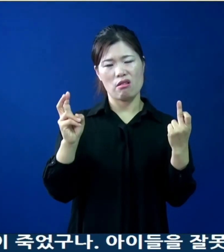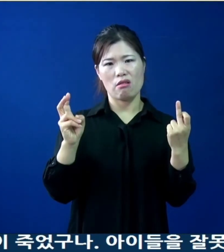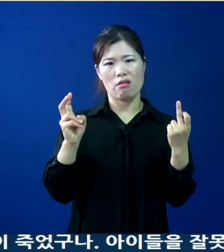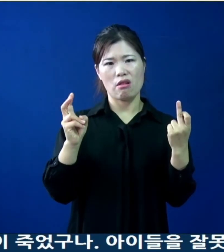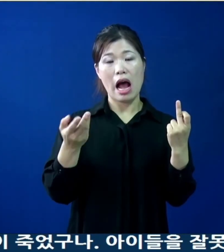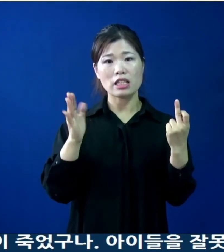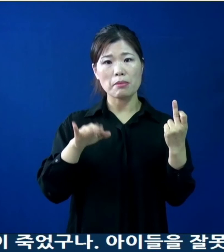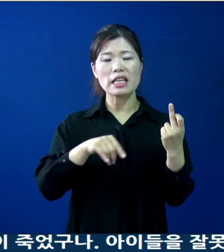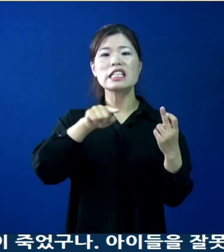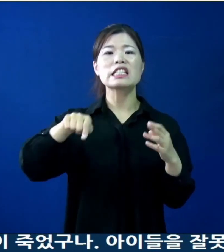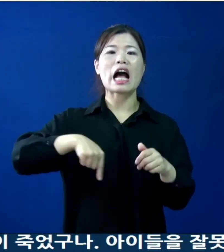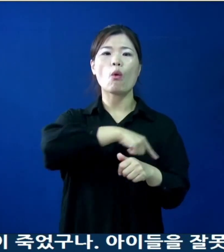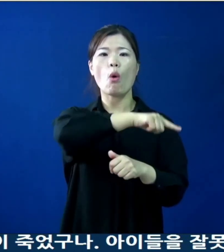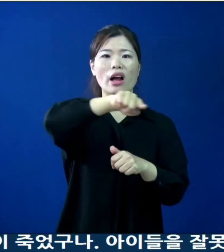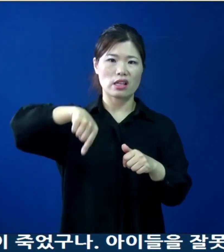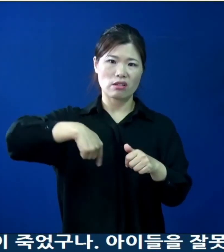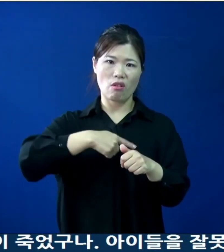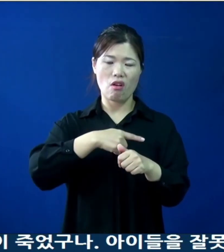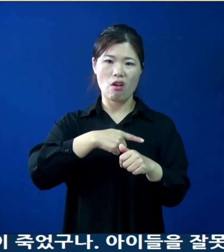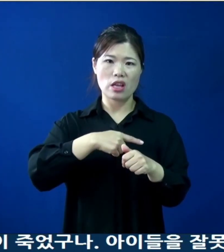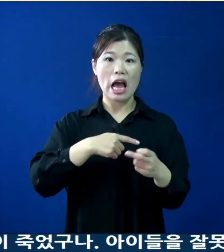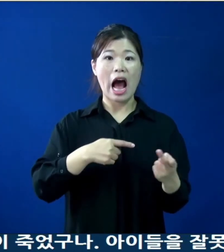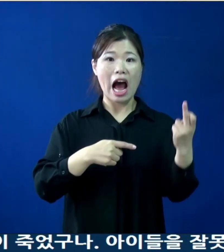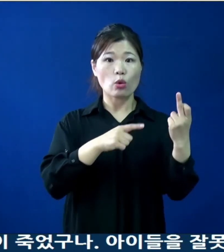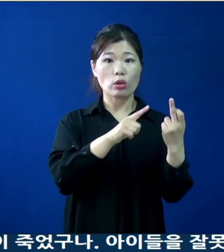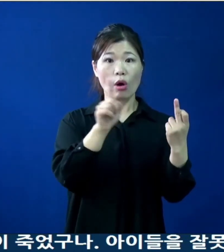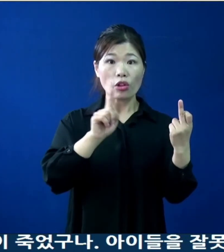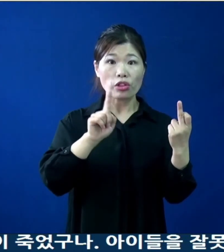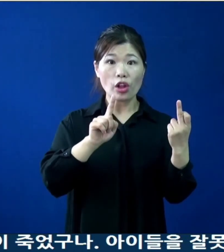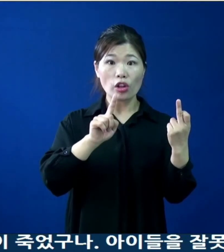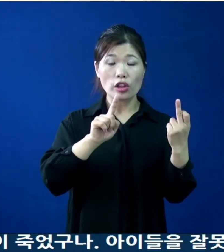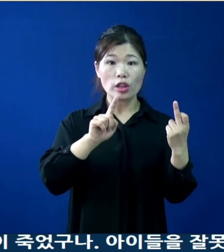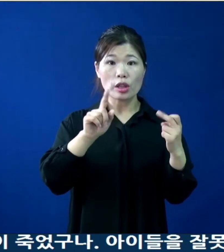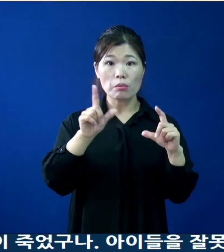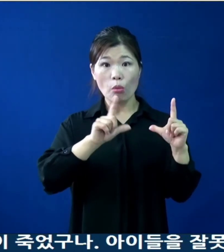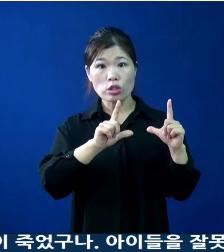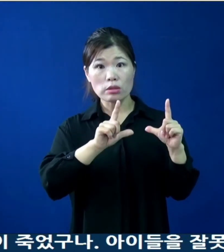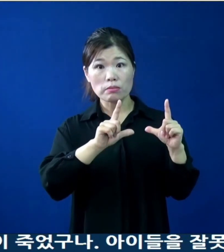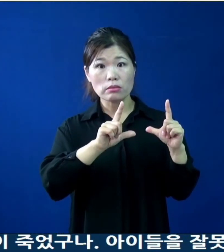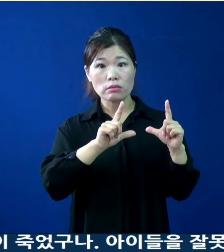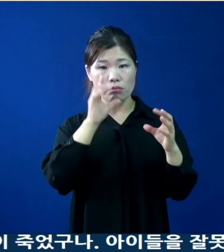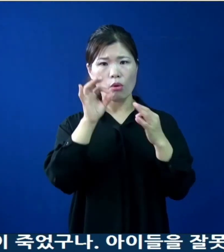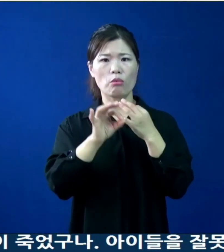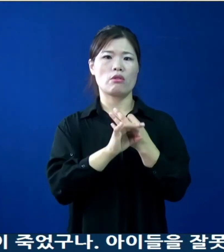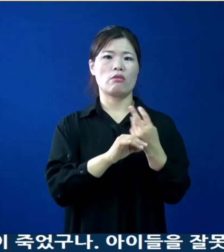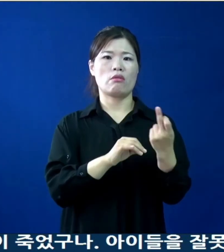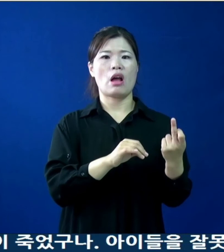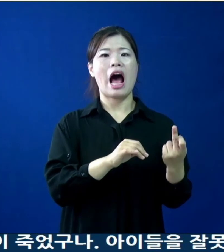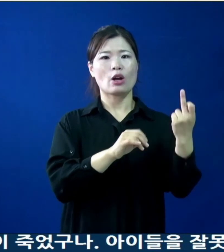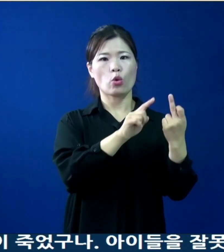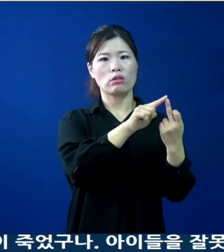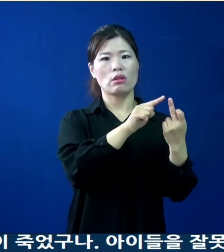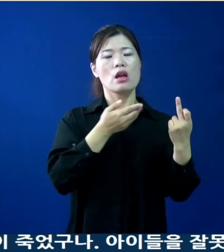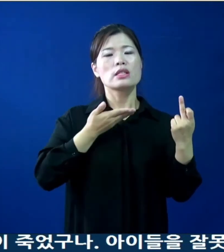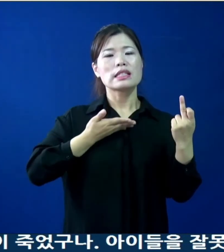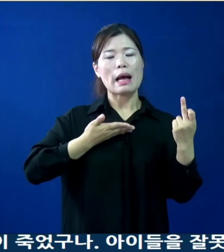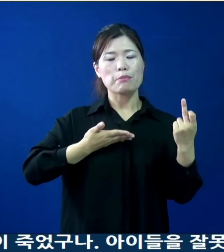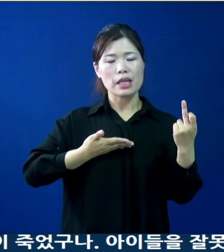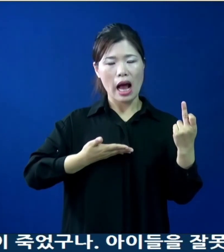그 상황에 아론이 어떤 모습을 취하고 있다고 레위기가 증언하냐면 그는 잠잠했다는